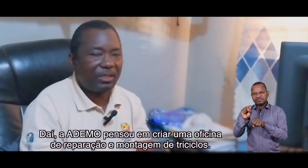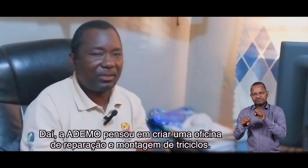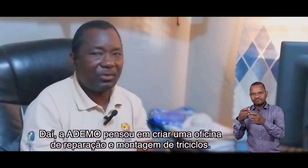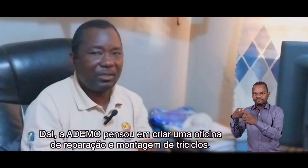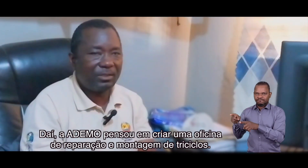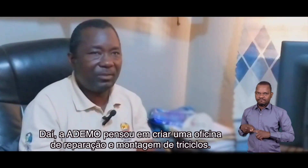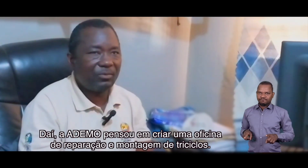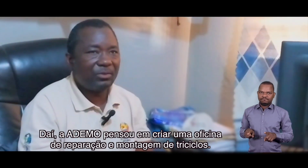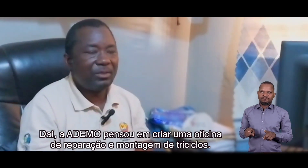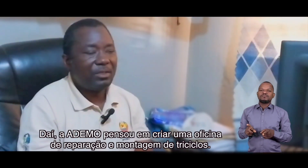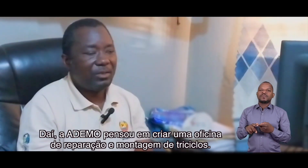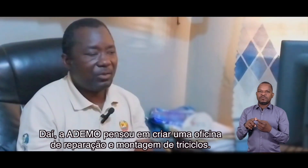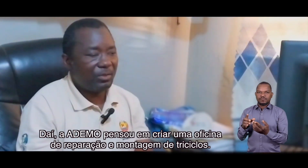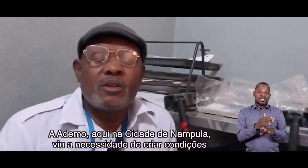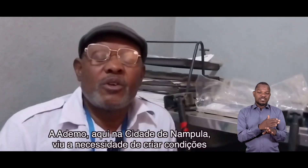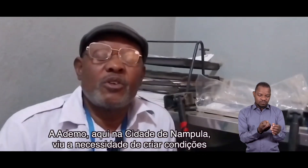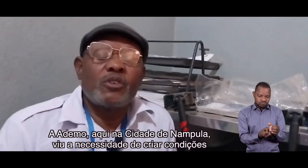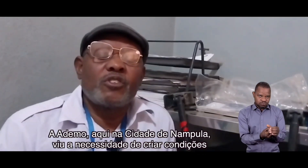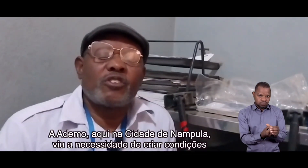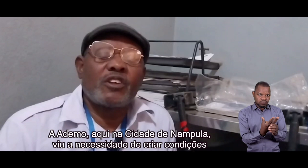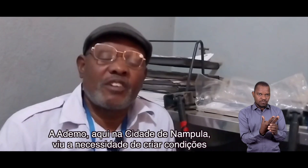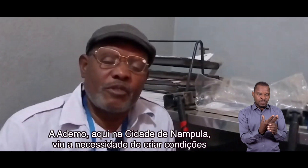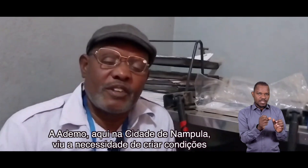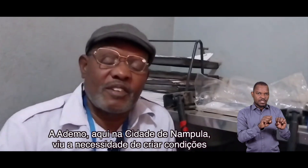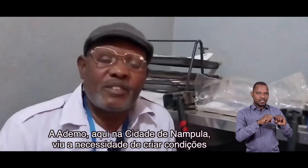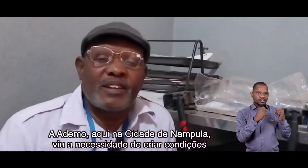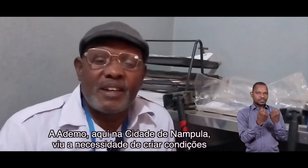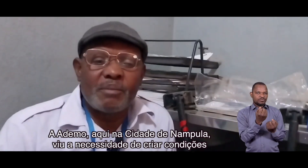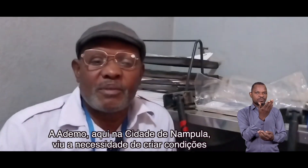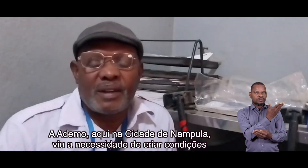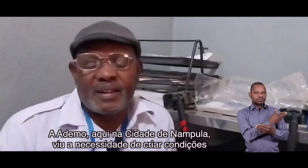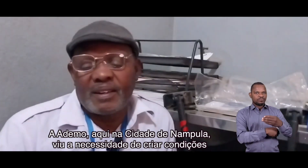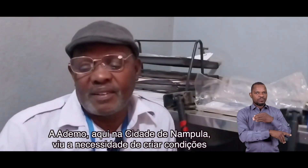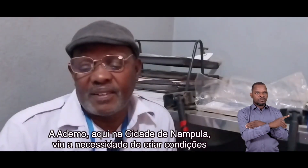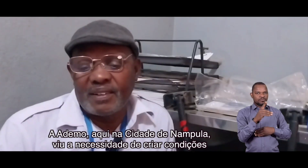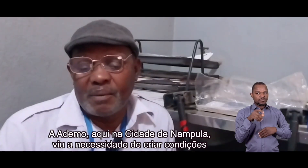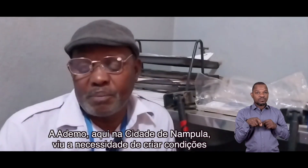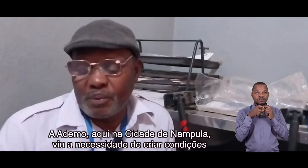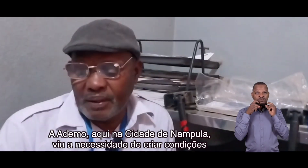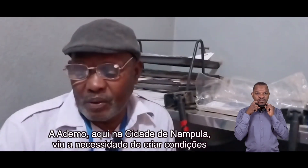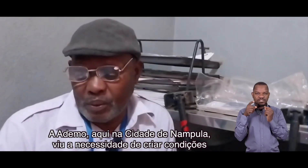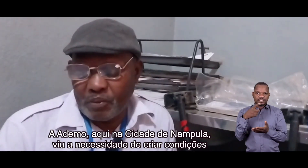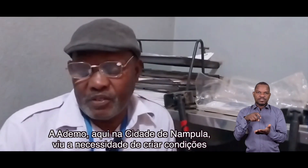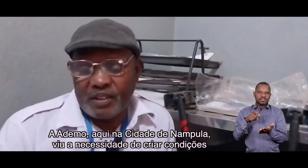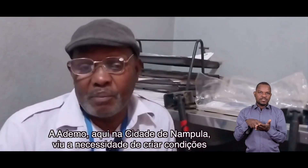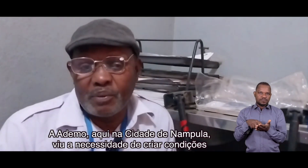de cadeiras fazer outro ciclos nós desta fundação da ADEMO aqui na cidade de Nampula ou na província de